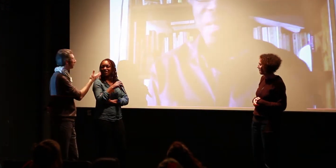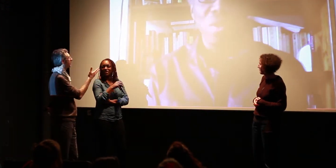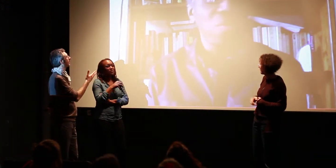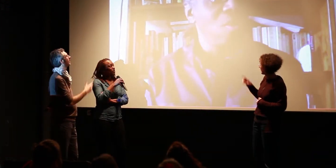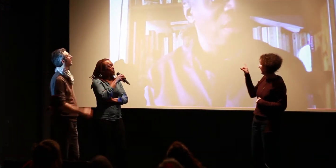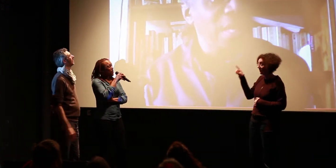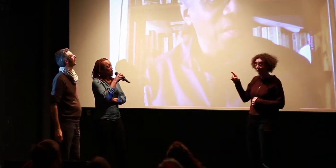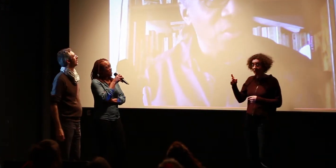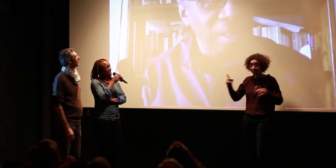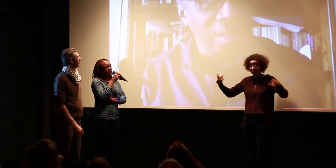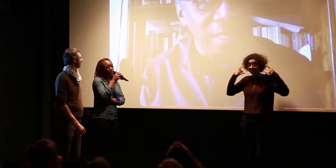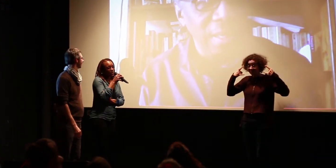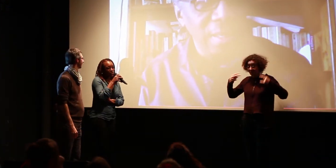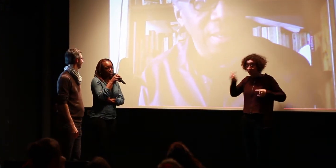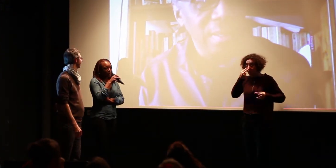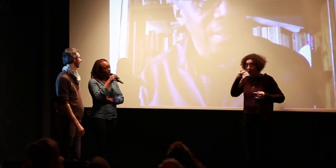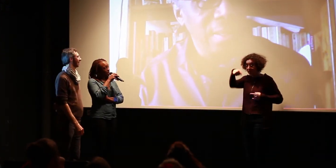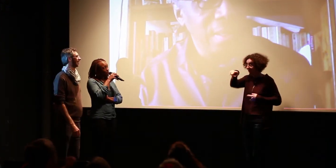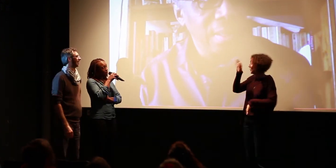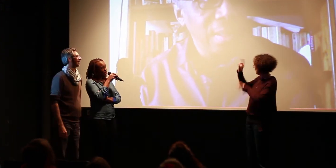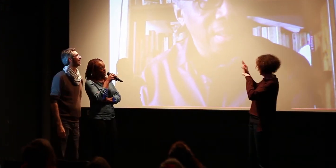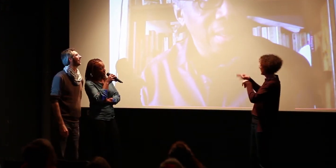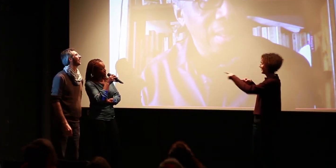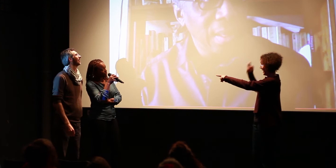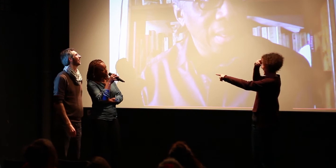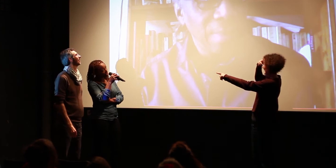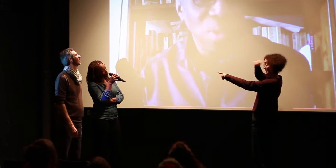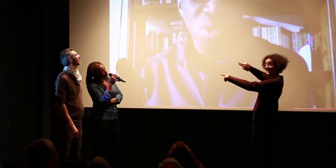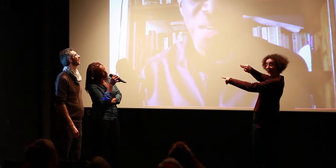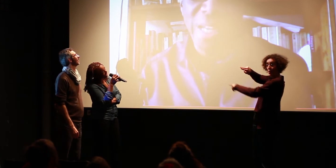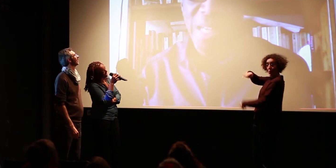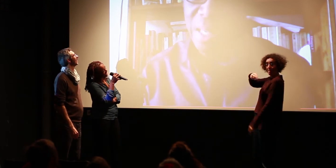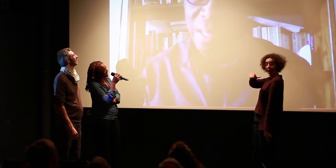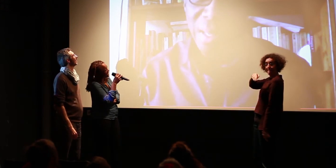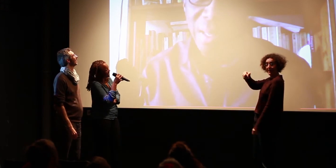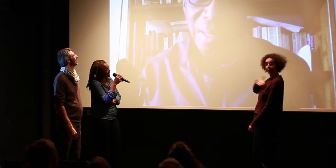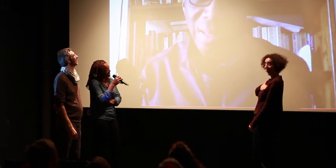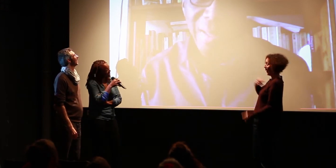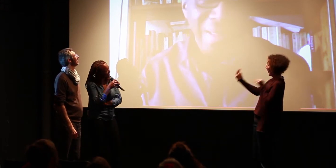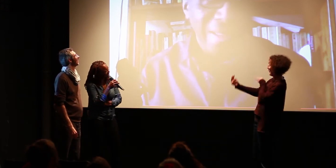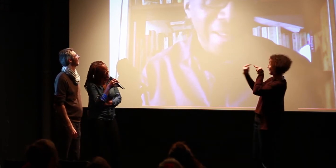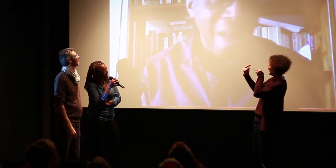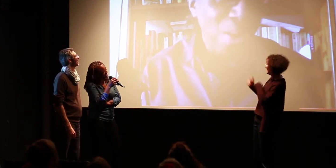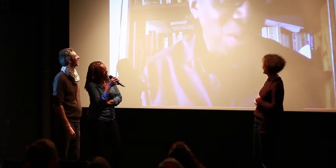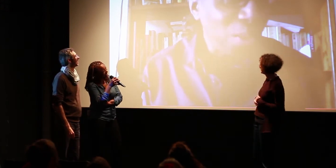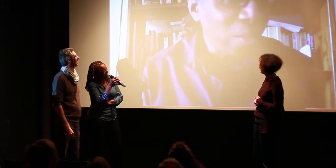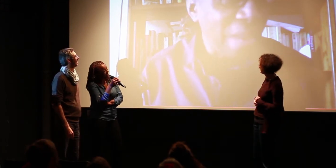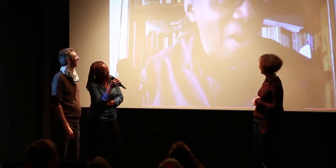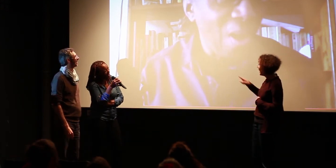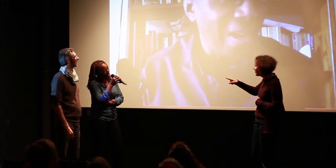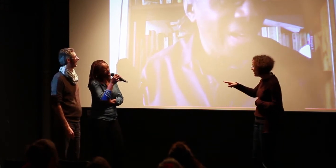Est-ce que vous me voyez? Est-ce que vous m'entendez? Oui, on te voit. Salut, maman. Ça me fait plaisir de te voir, là. Alors, tu as